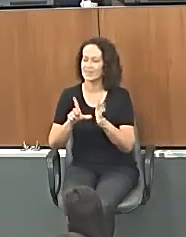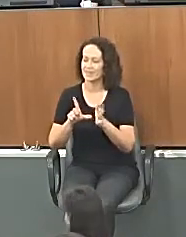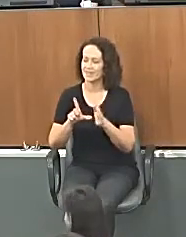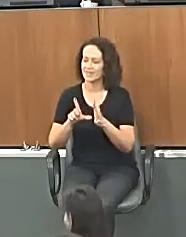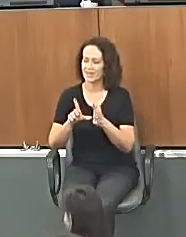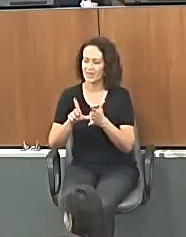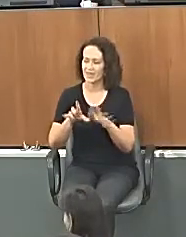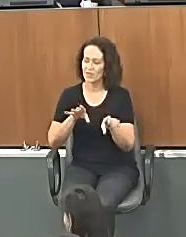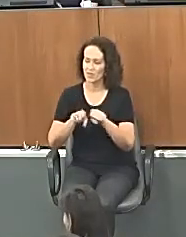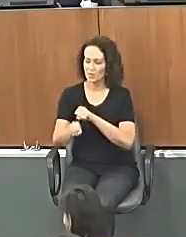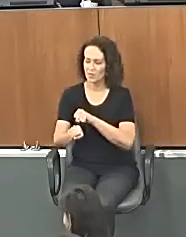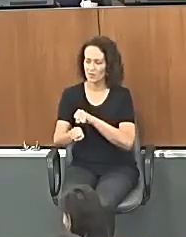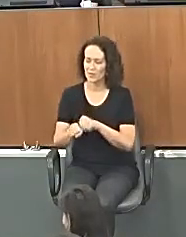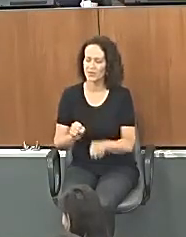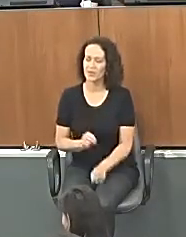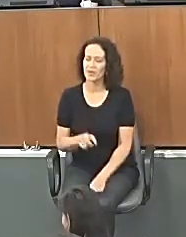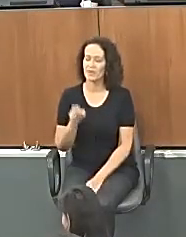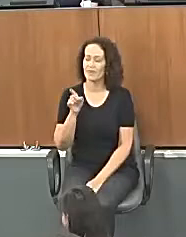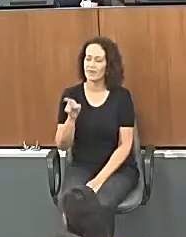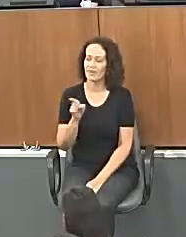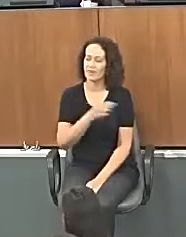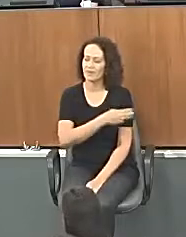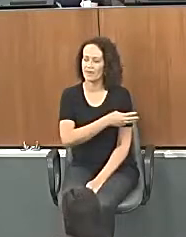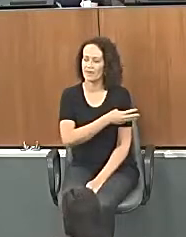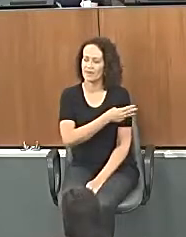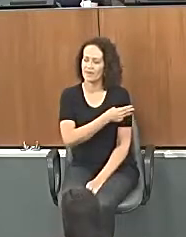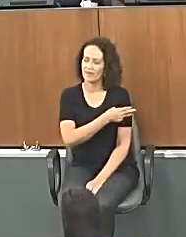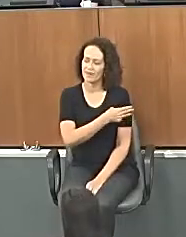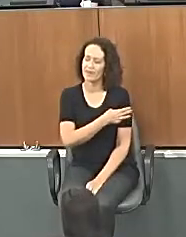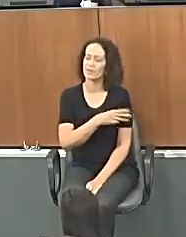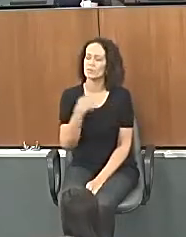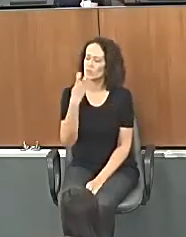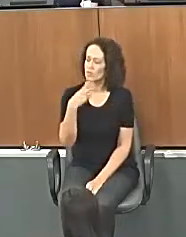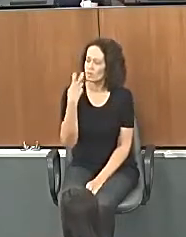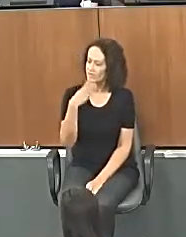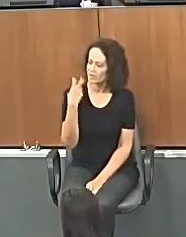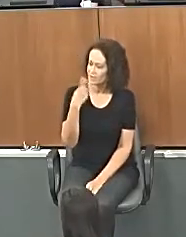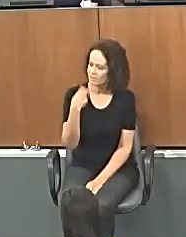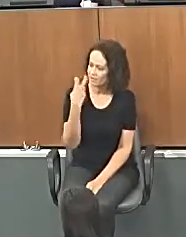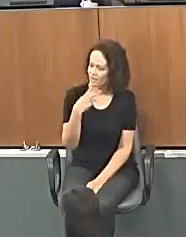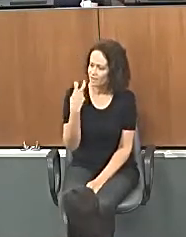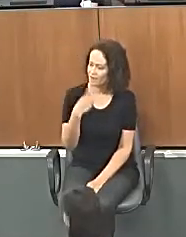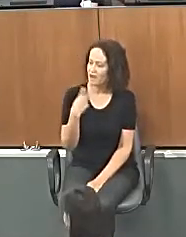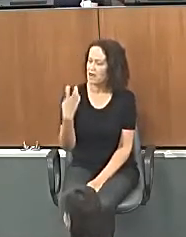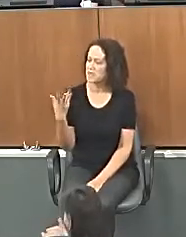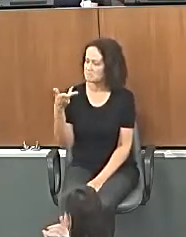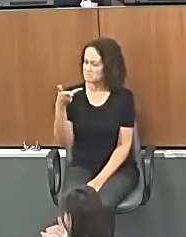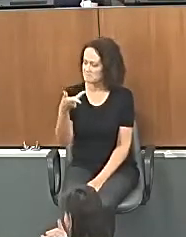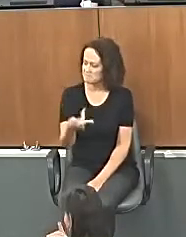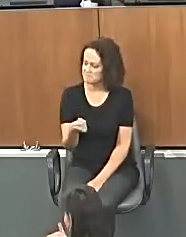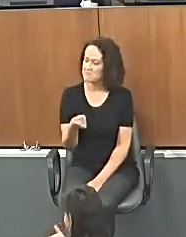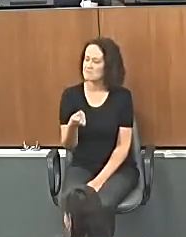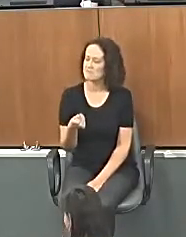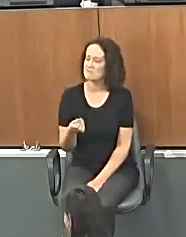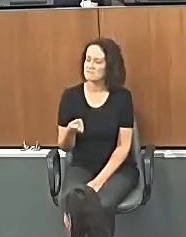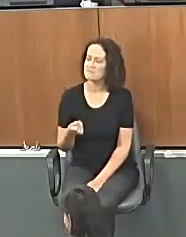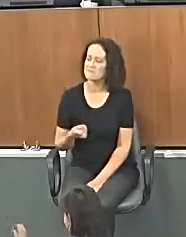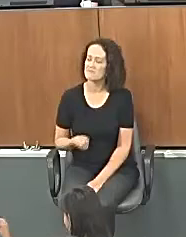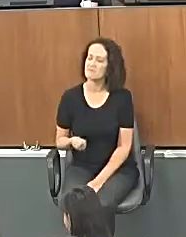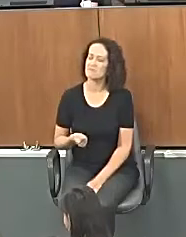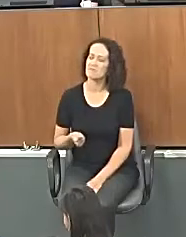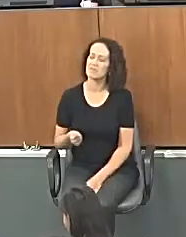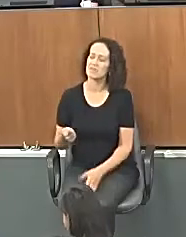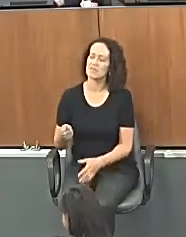libras e ela é oralizada faz uma leitura labial perfeita é uma excelente